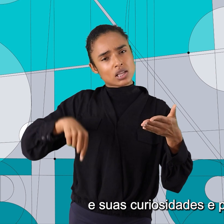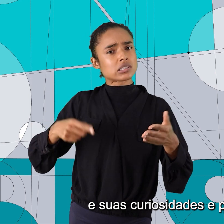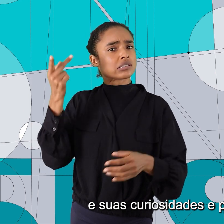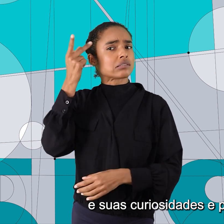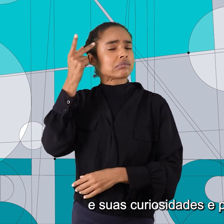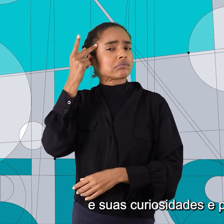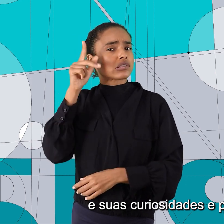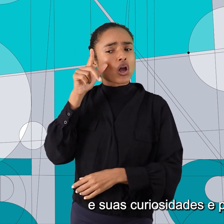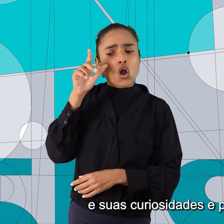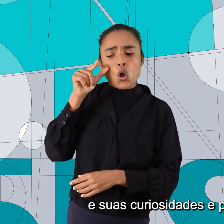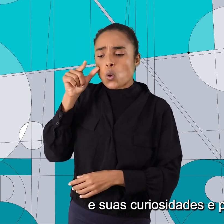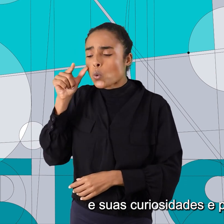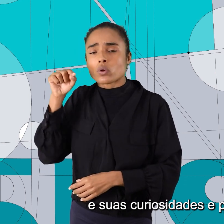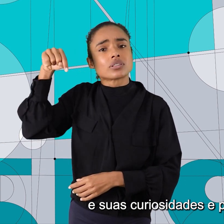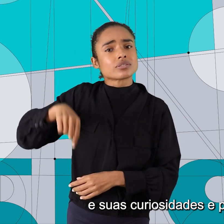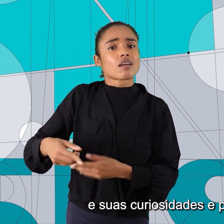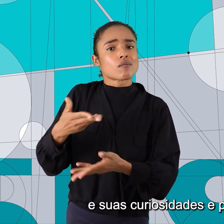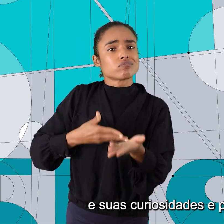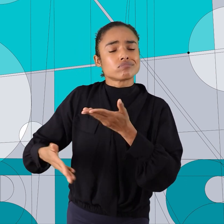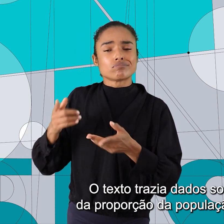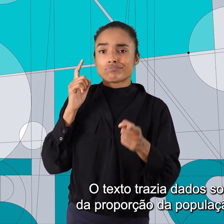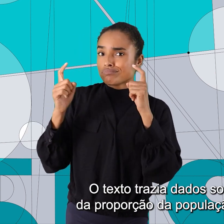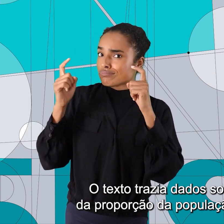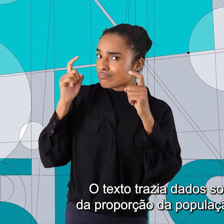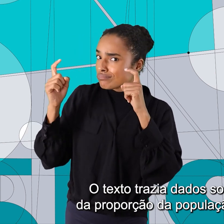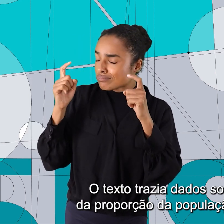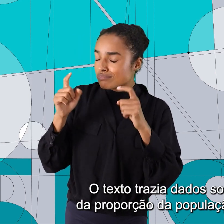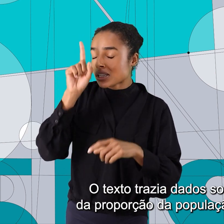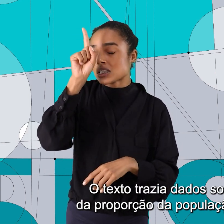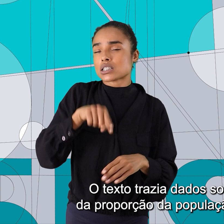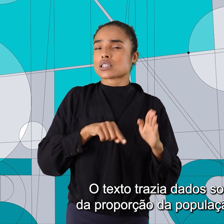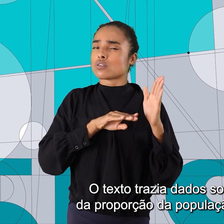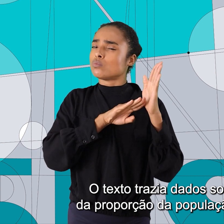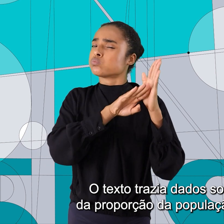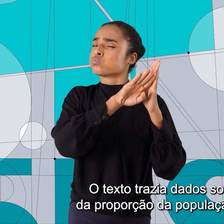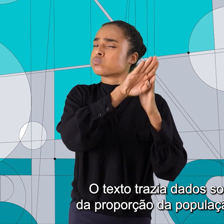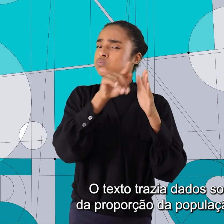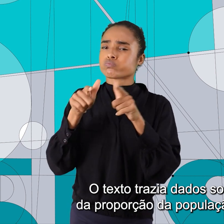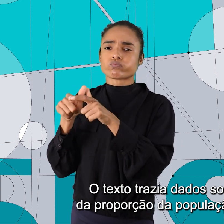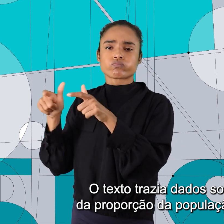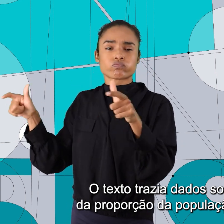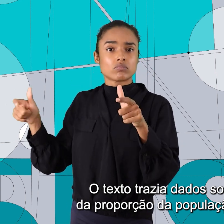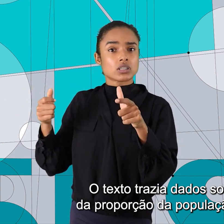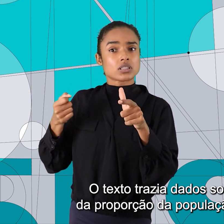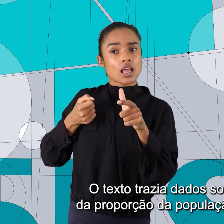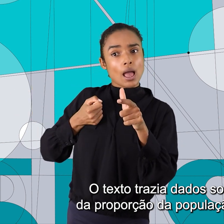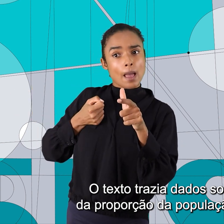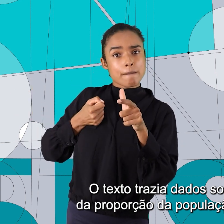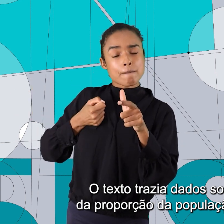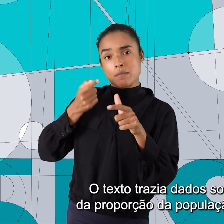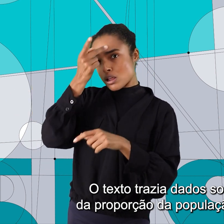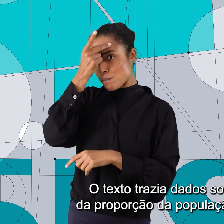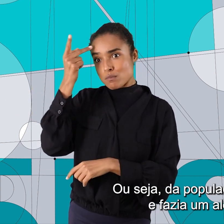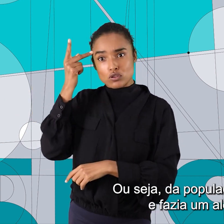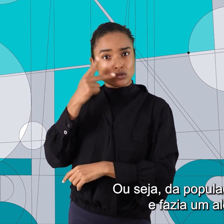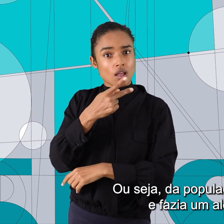curiosidades e preocupações. O texto trazia dados sobre o aumento da proporção da população parda